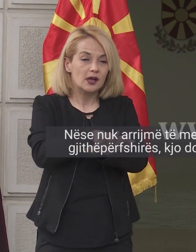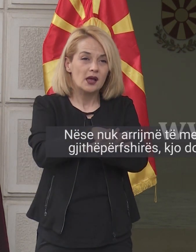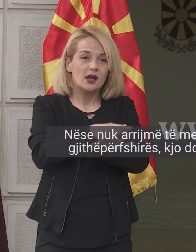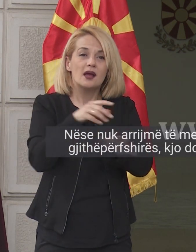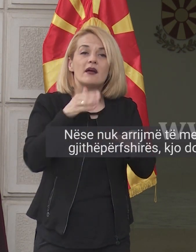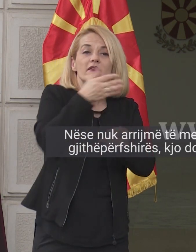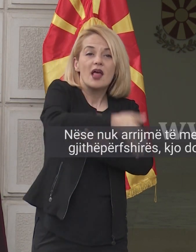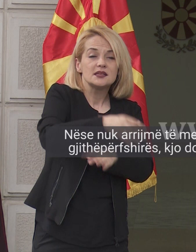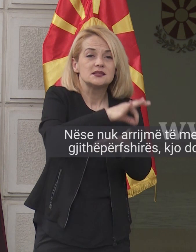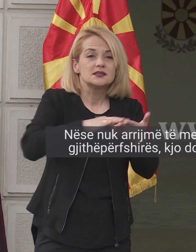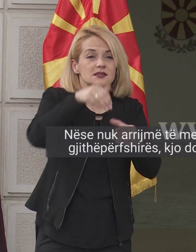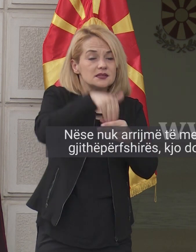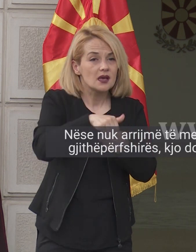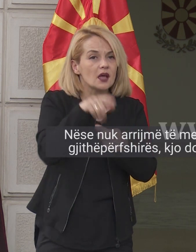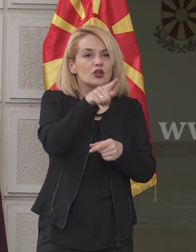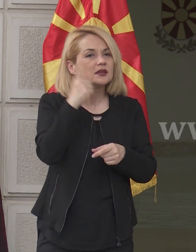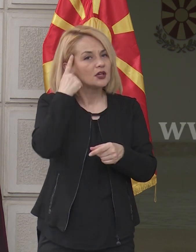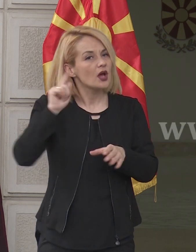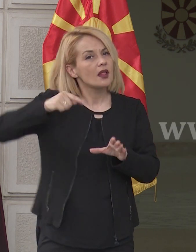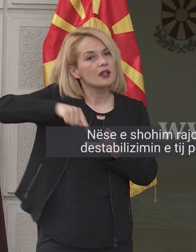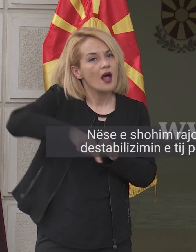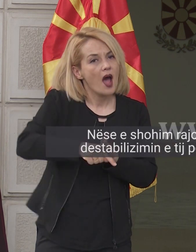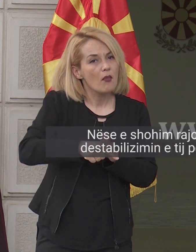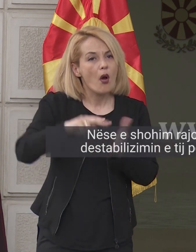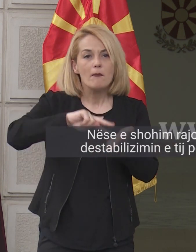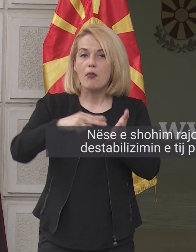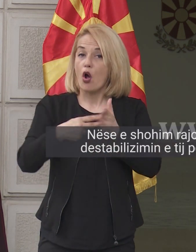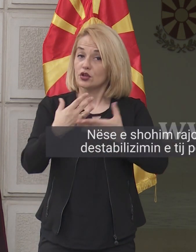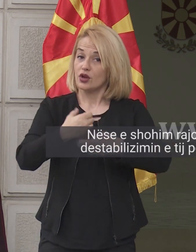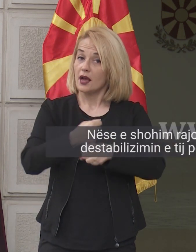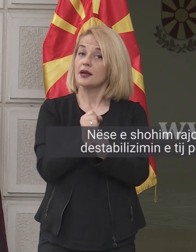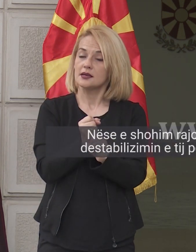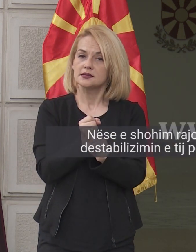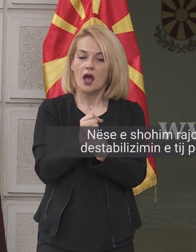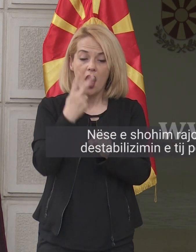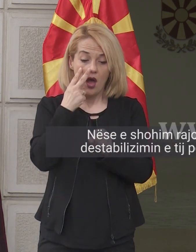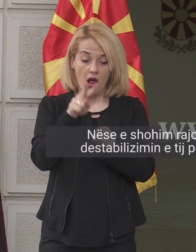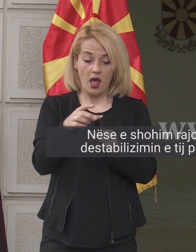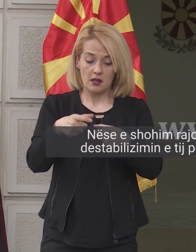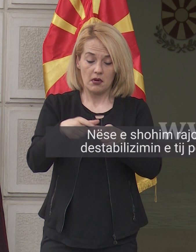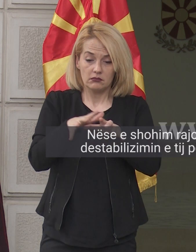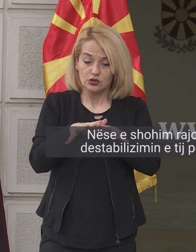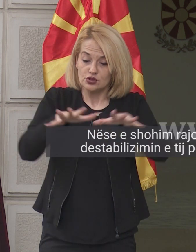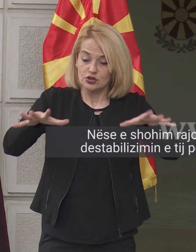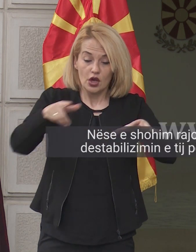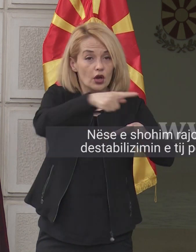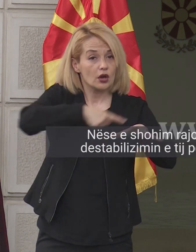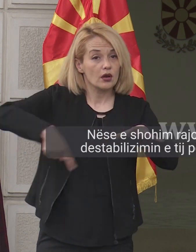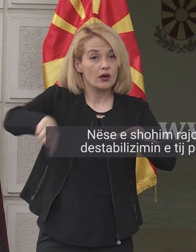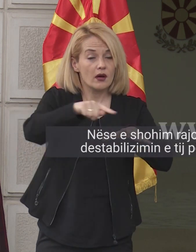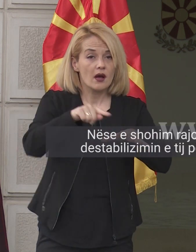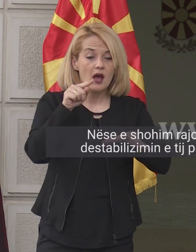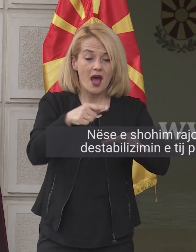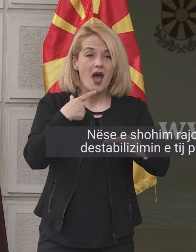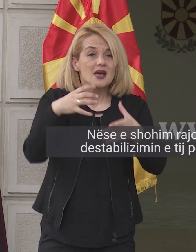toa kje znači vlez vod laboka politička kriza. Ako go pogledame po širokiot region vo koj se naodjame i obidite za